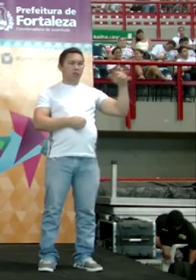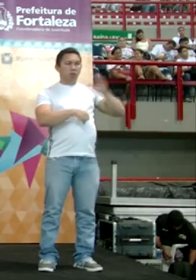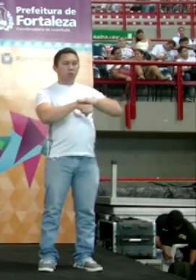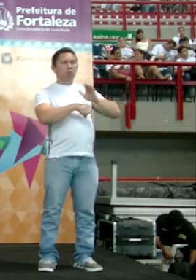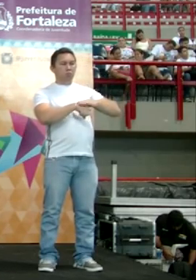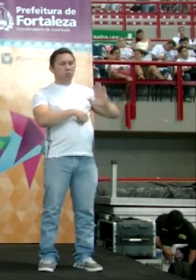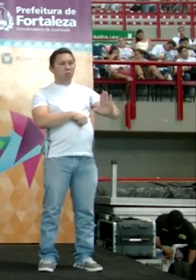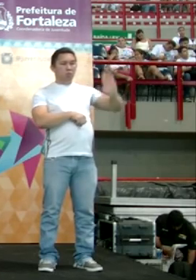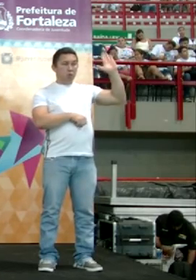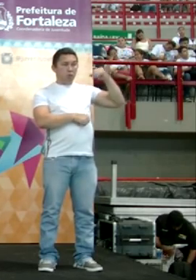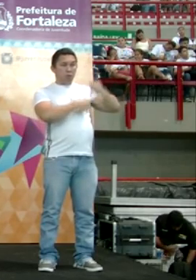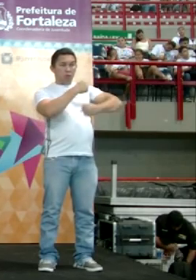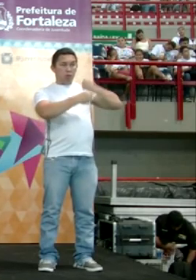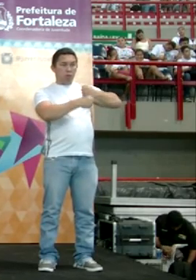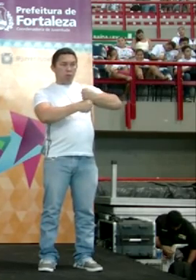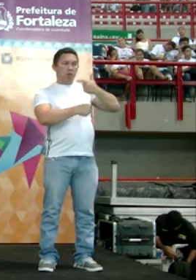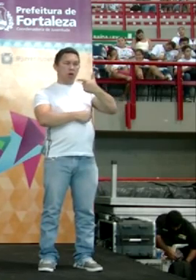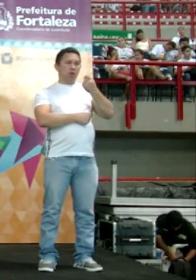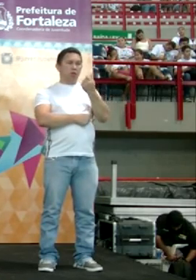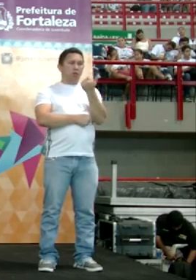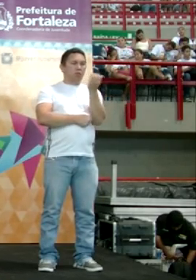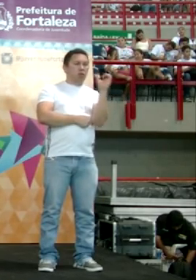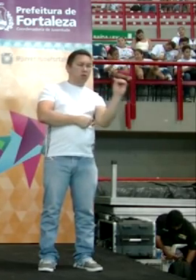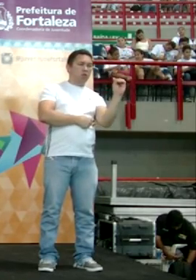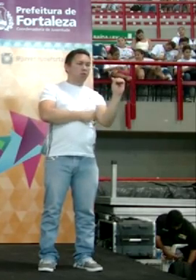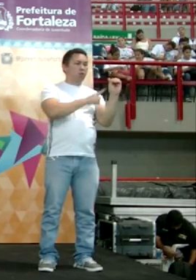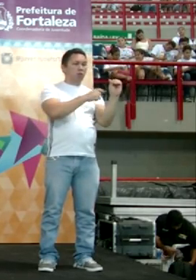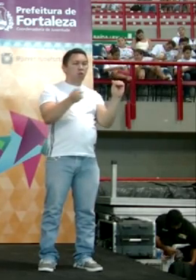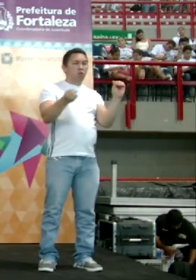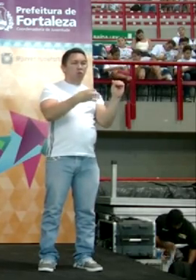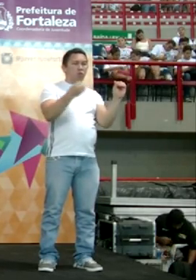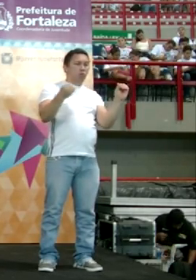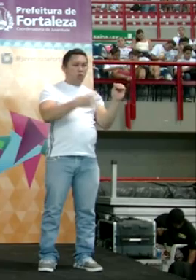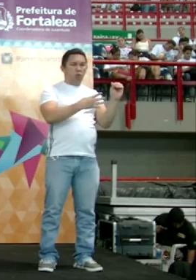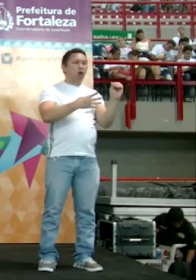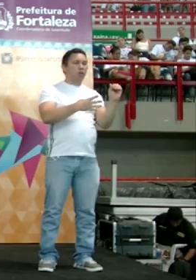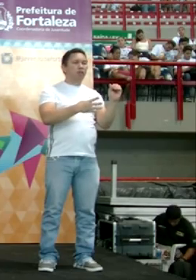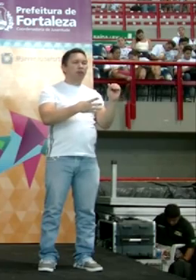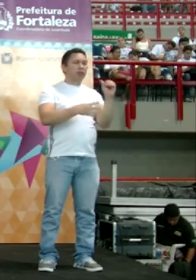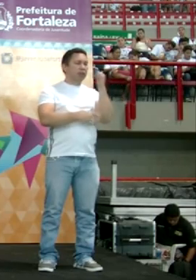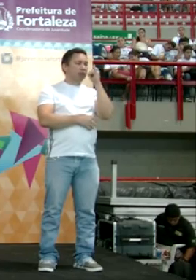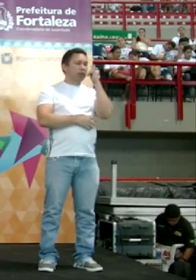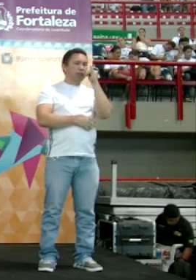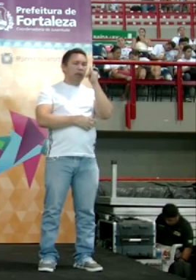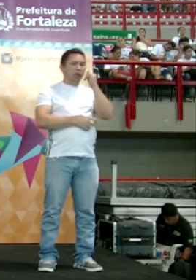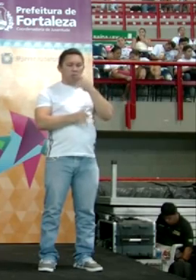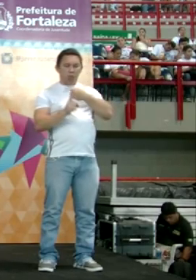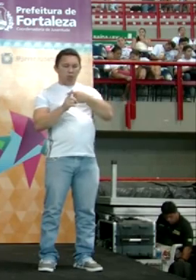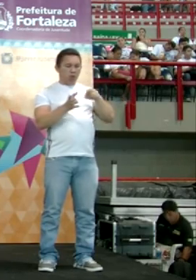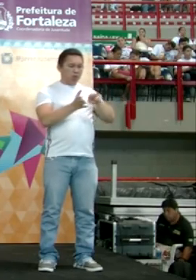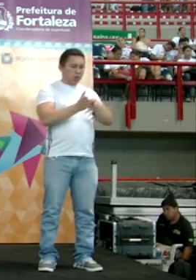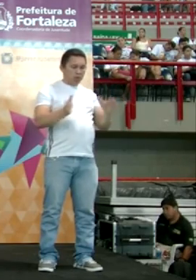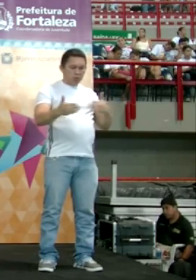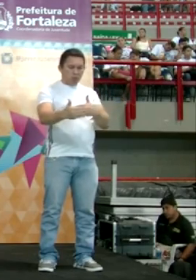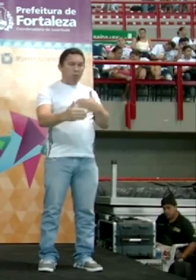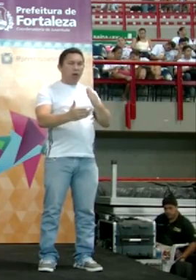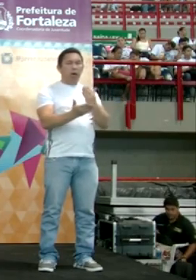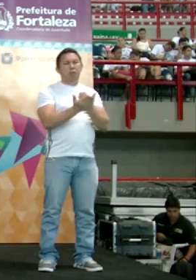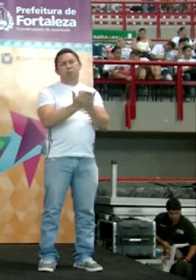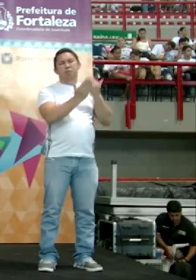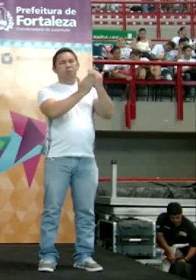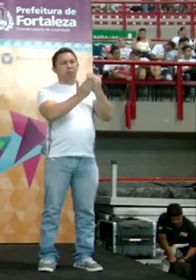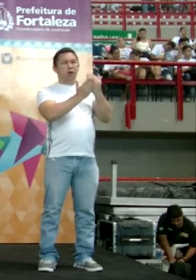está prometendo para 2016 novas baterias com maior capacidade de carga.